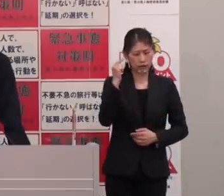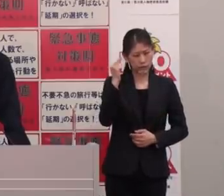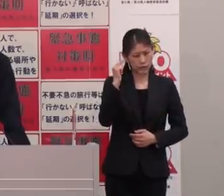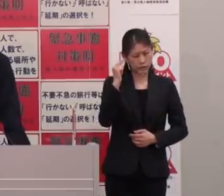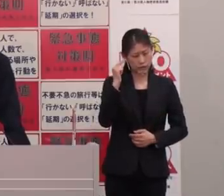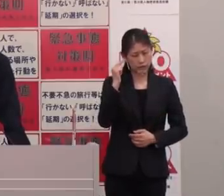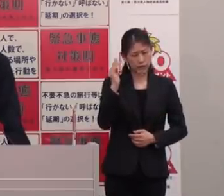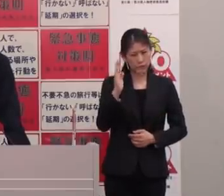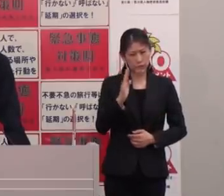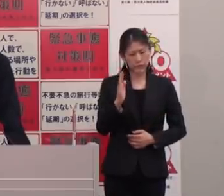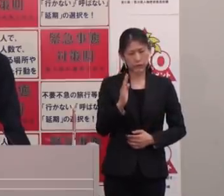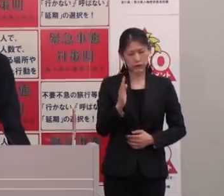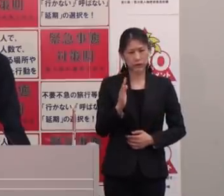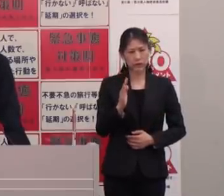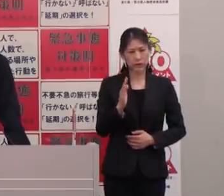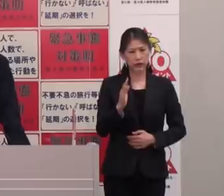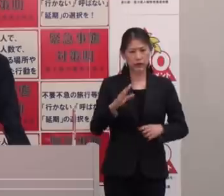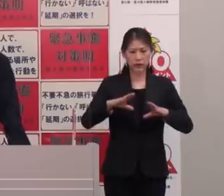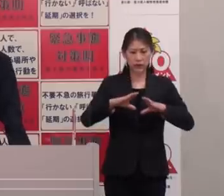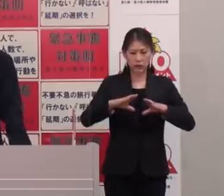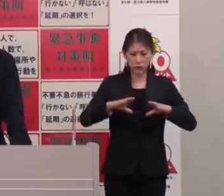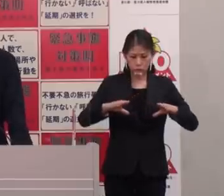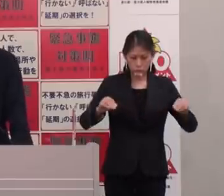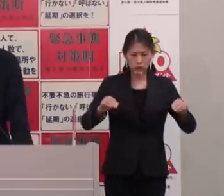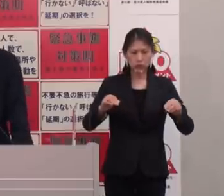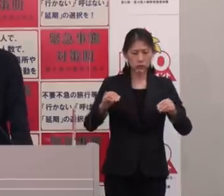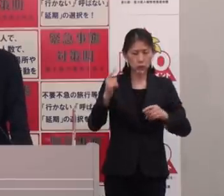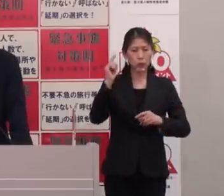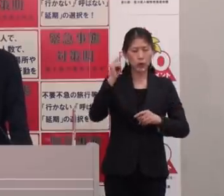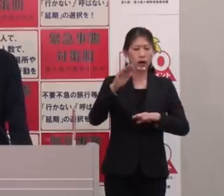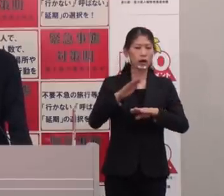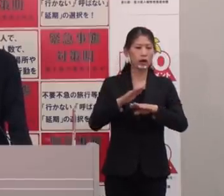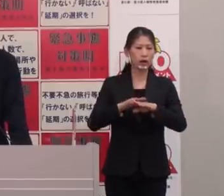何て言うんでしょうか、国の考え方も